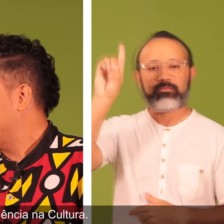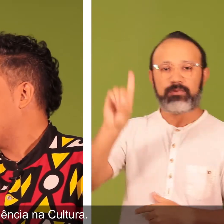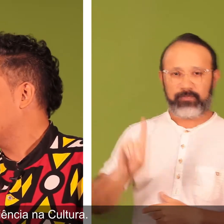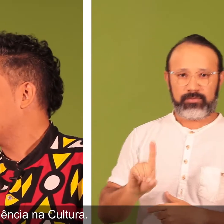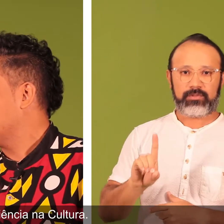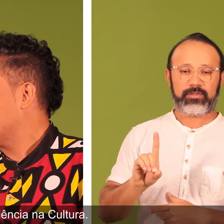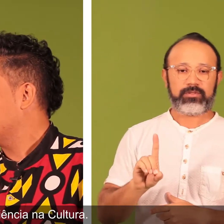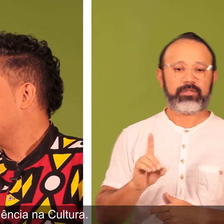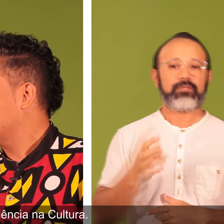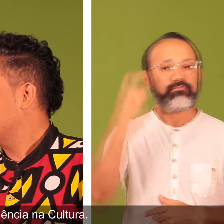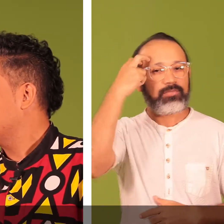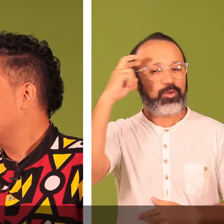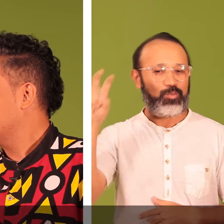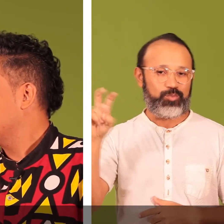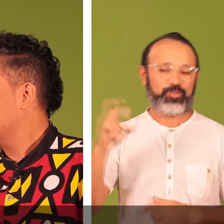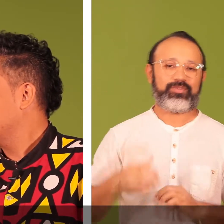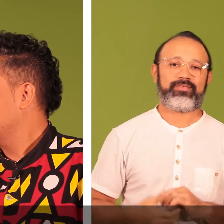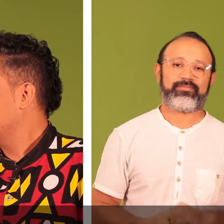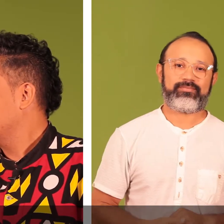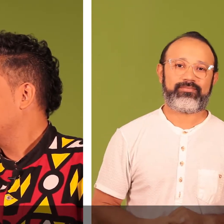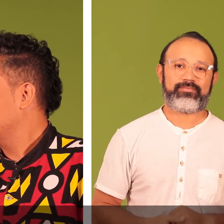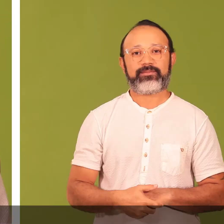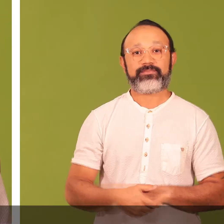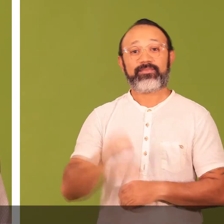deficiência na Cultura